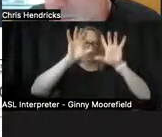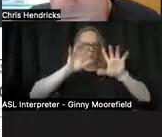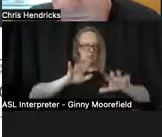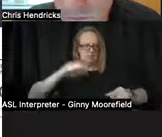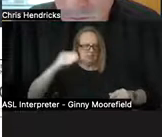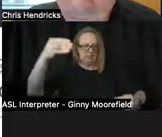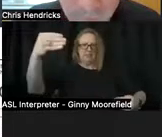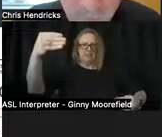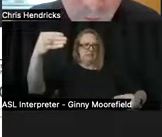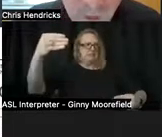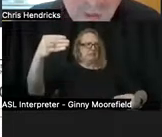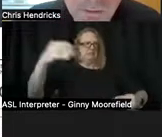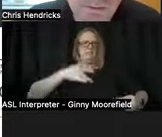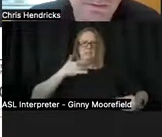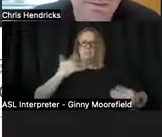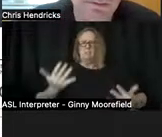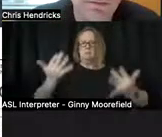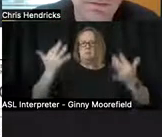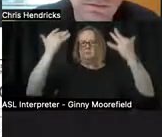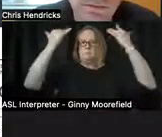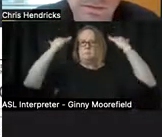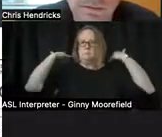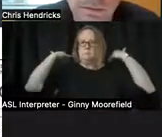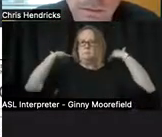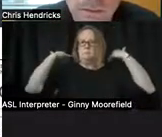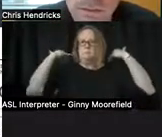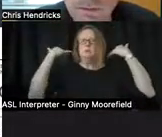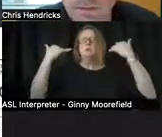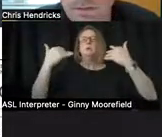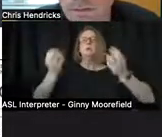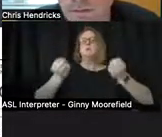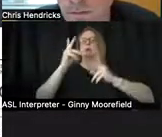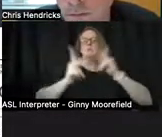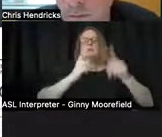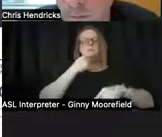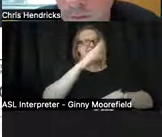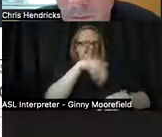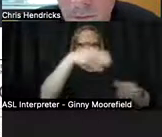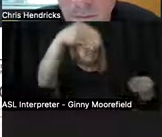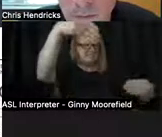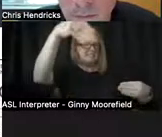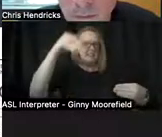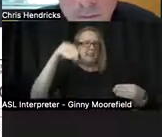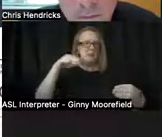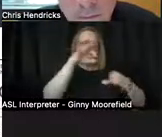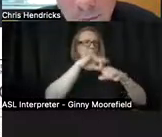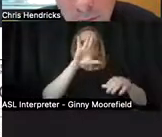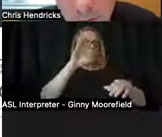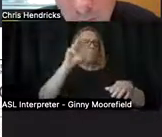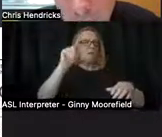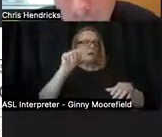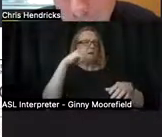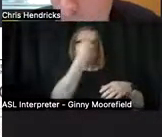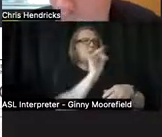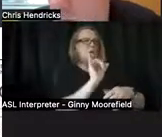específicos y a veces las personas se preguntan cómo va a ser una un boleto para votar